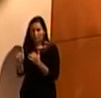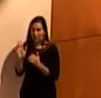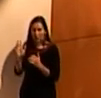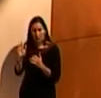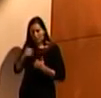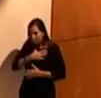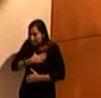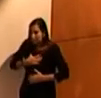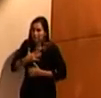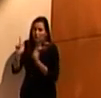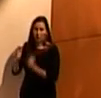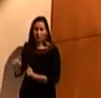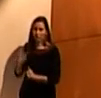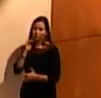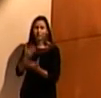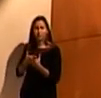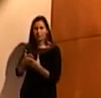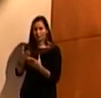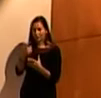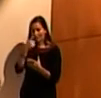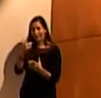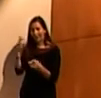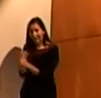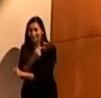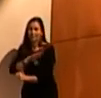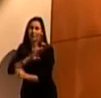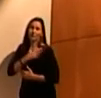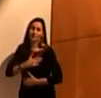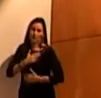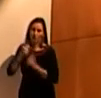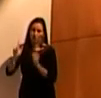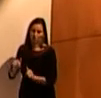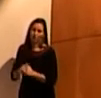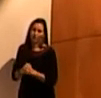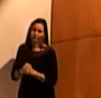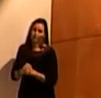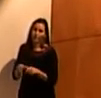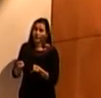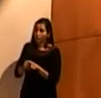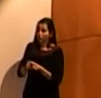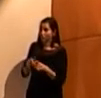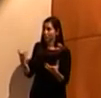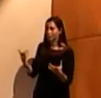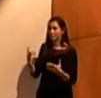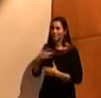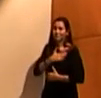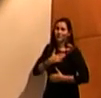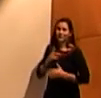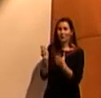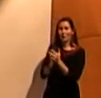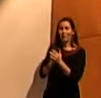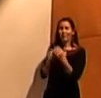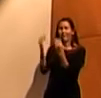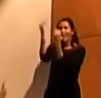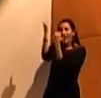une grande réussite, c'est le plaisir de l'avoir fait et surtout le plaisir d'avoir découvert l'abri construit, parce